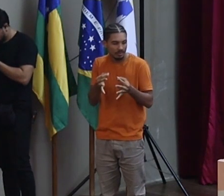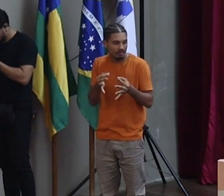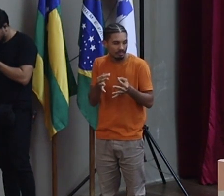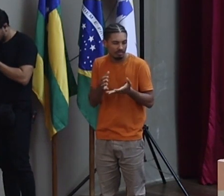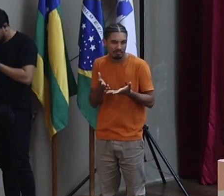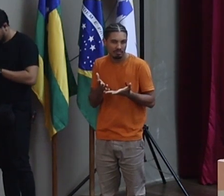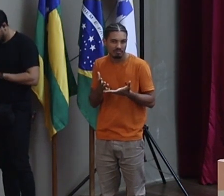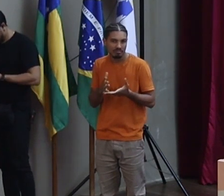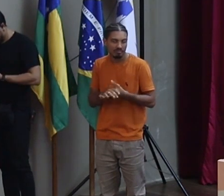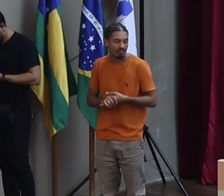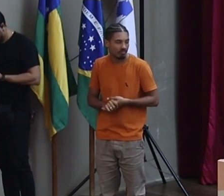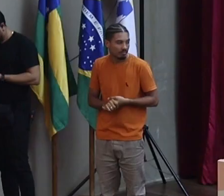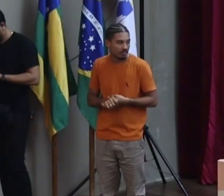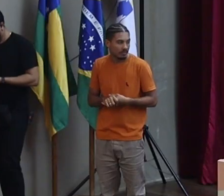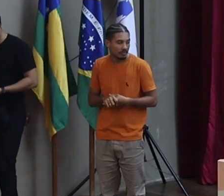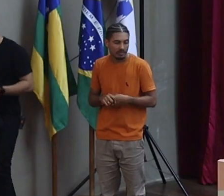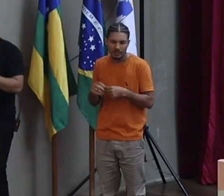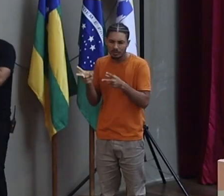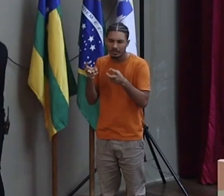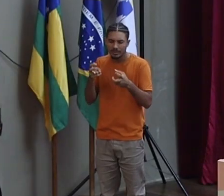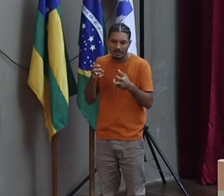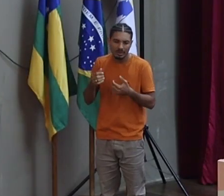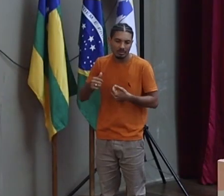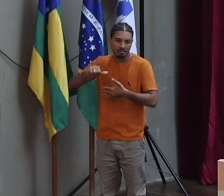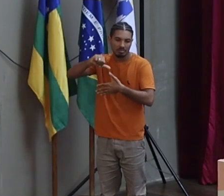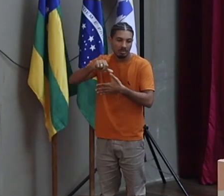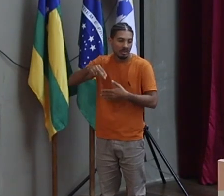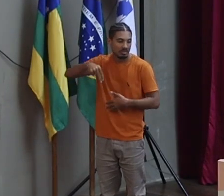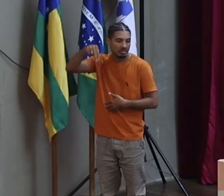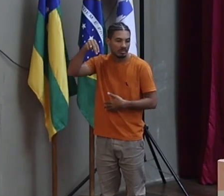um olhar para a América do Norte, né?